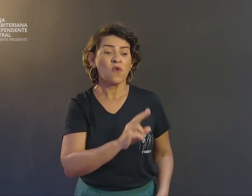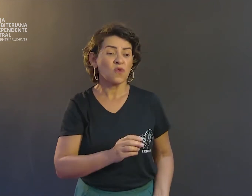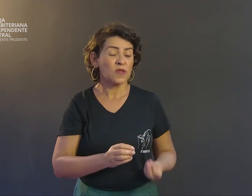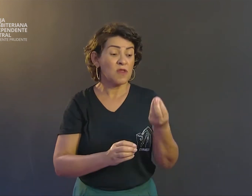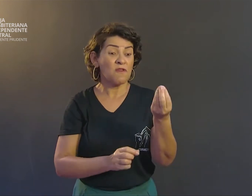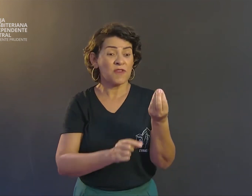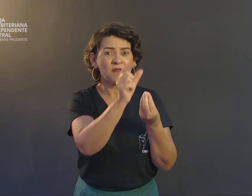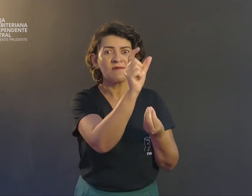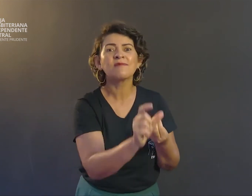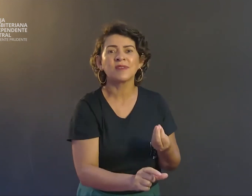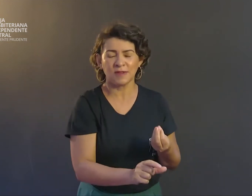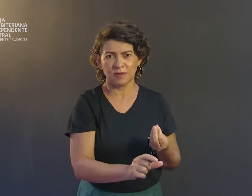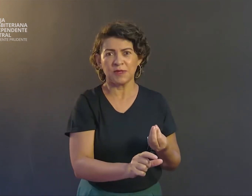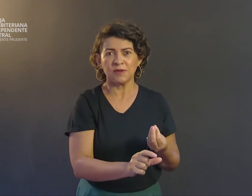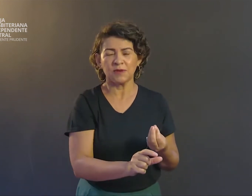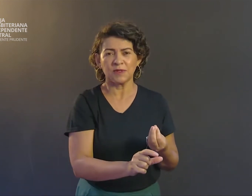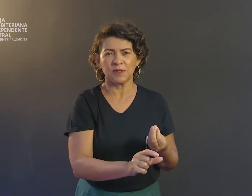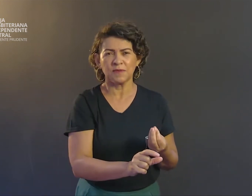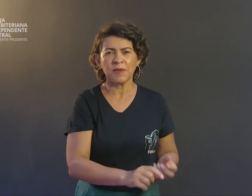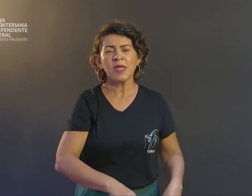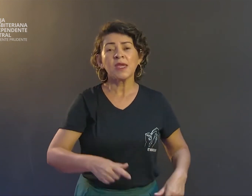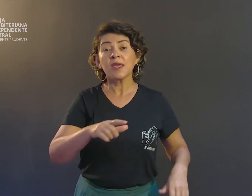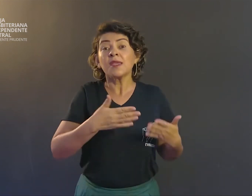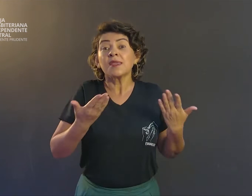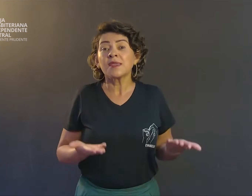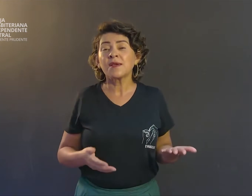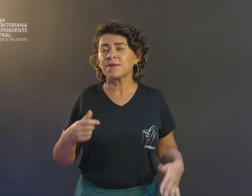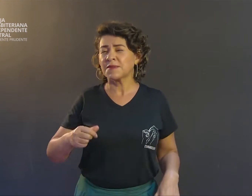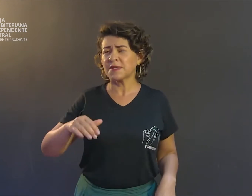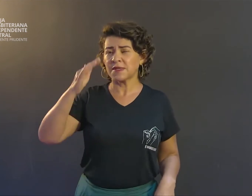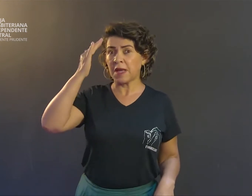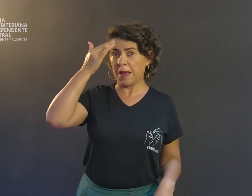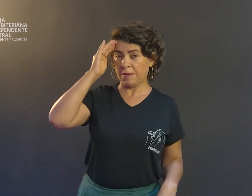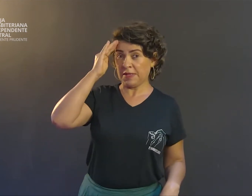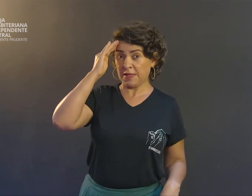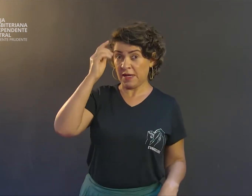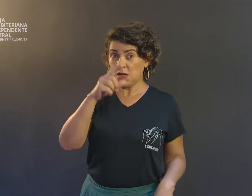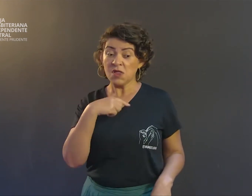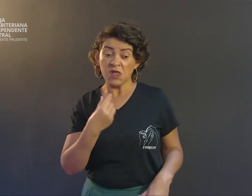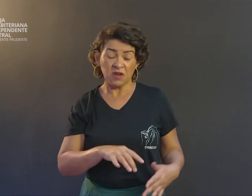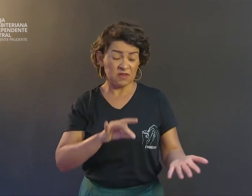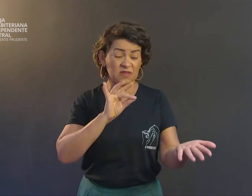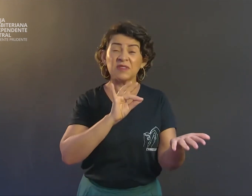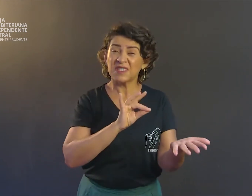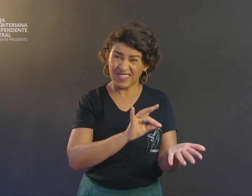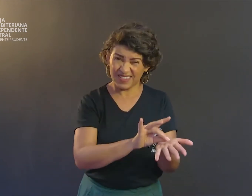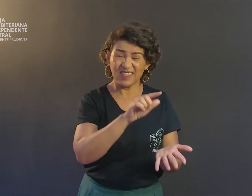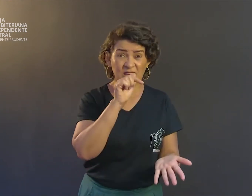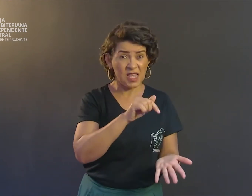Portanto, precisamos entender que nosso inimigo não é nosso marido opressor, nosso vizinho provocador,